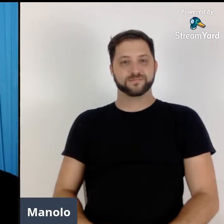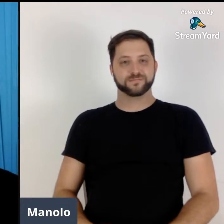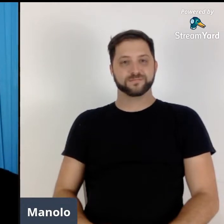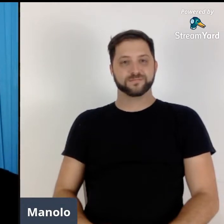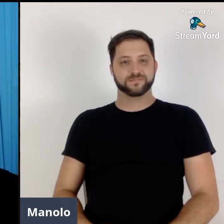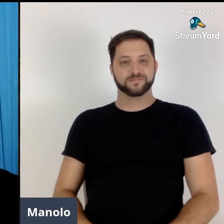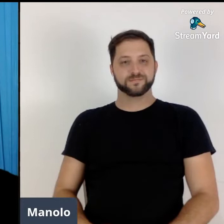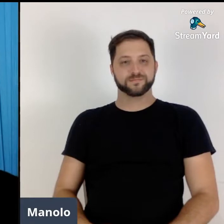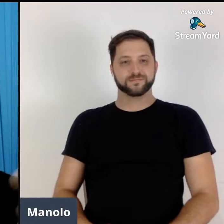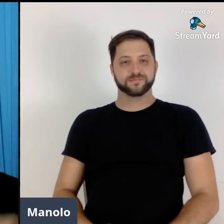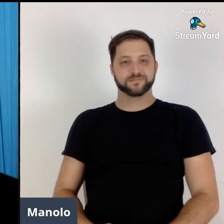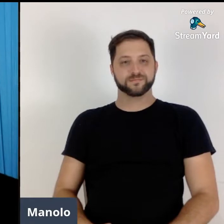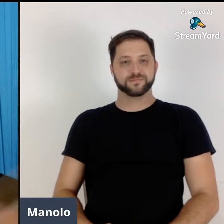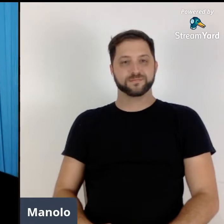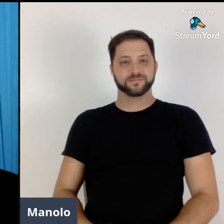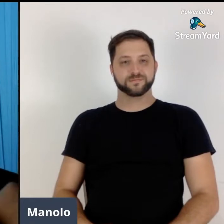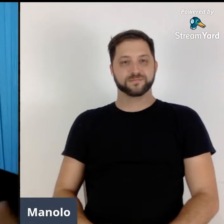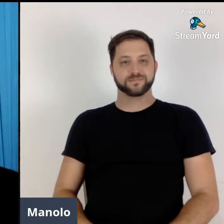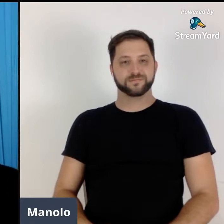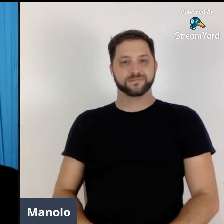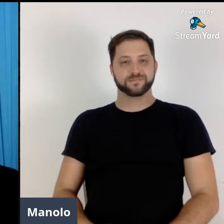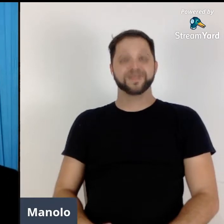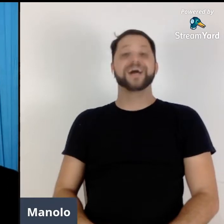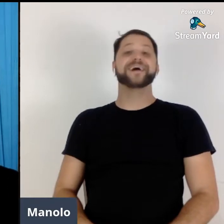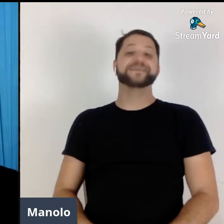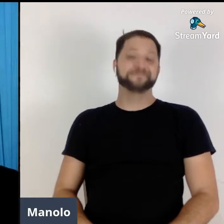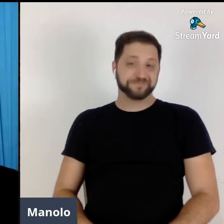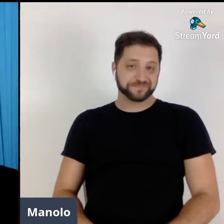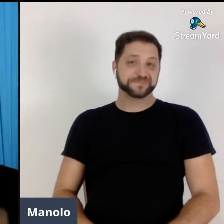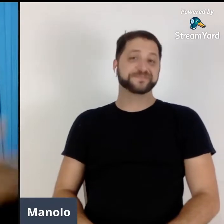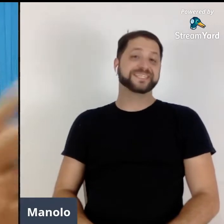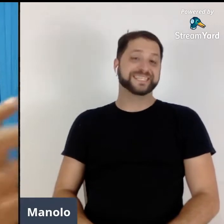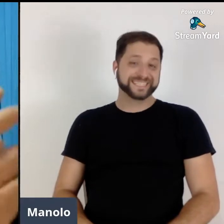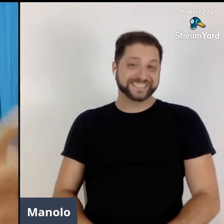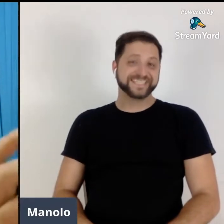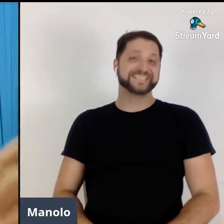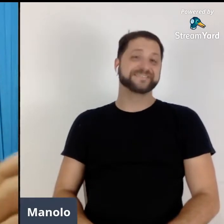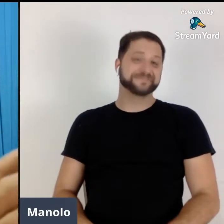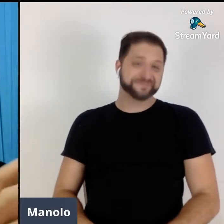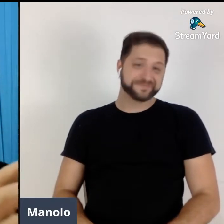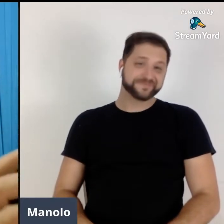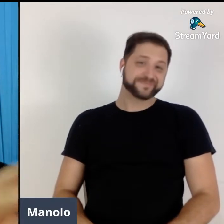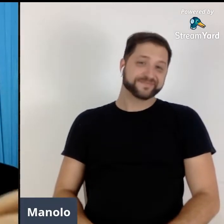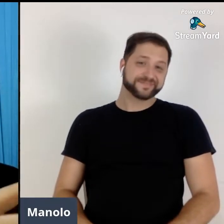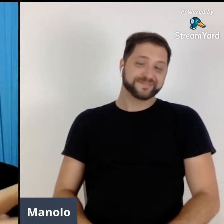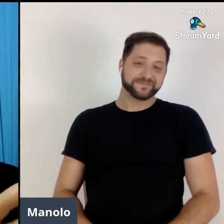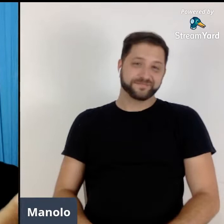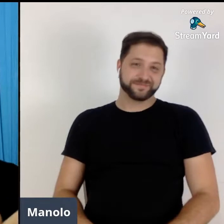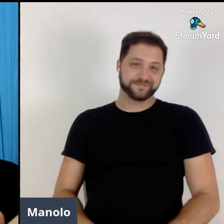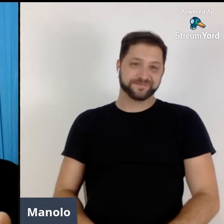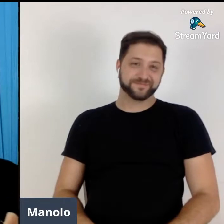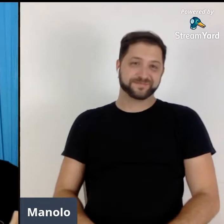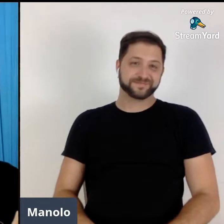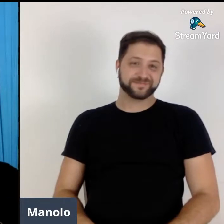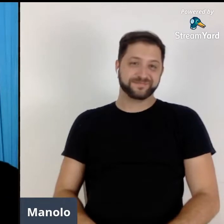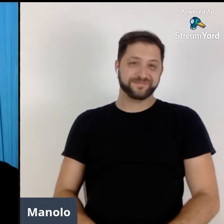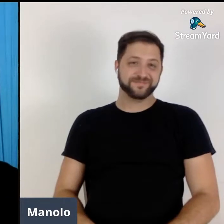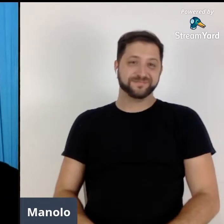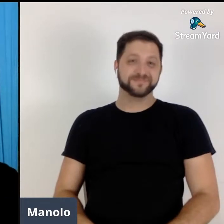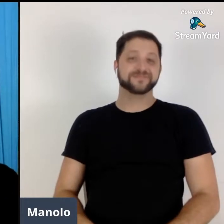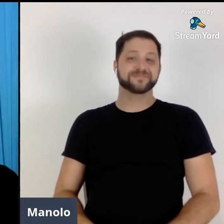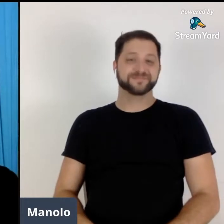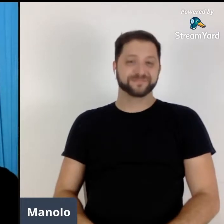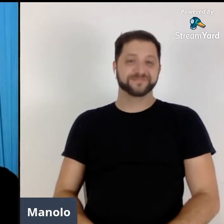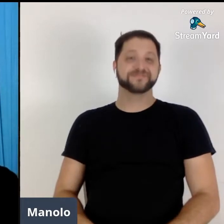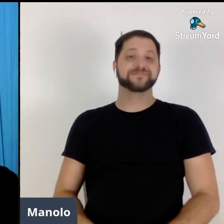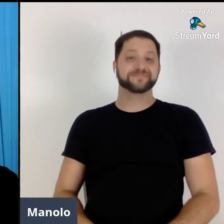não consegue se comunicar. Então, a gente vai lá, toma a frente do surdo e tenta ajudar ele. E, sem saber, a gente está tirando ele, está deixando ele